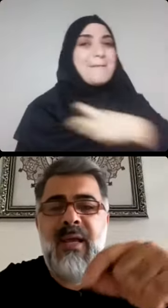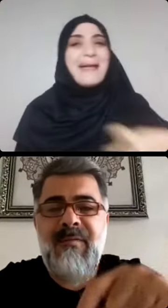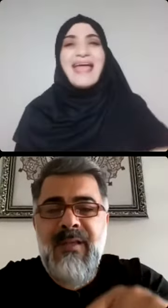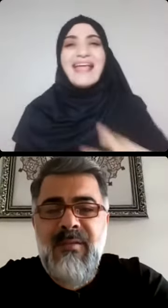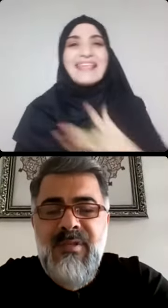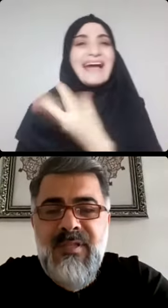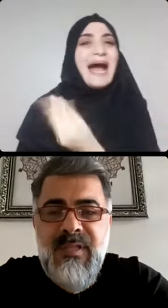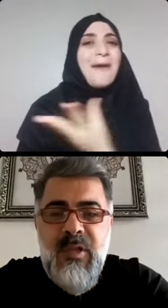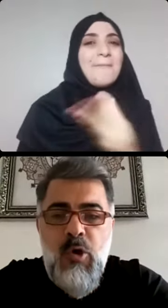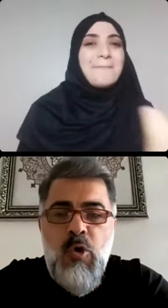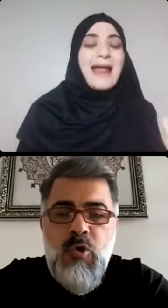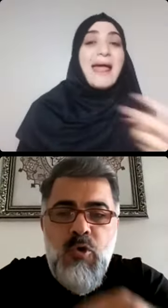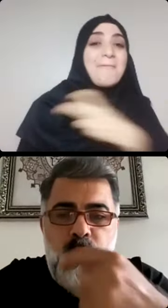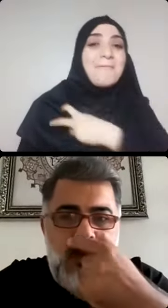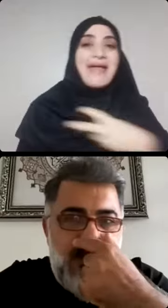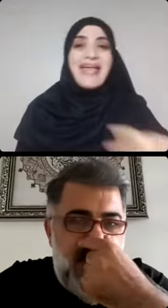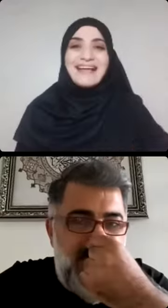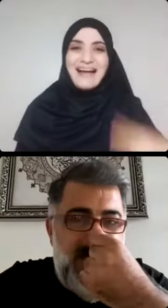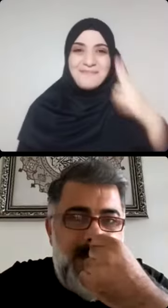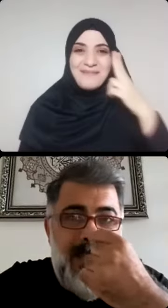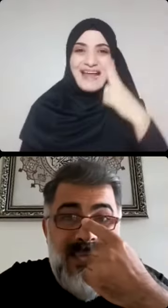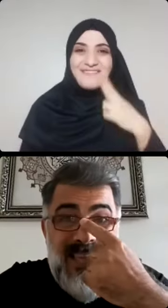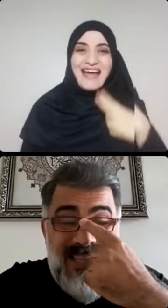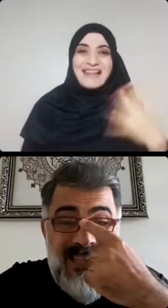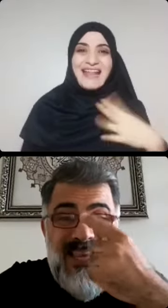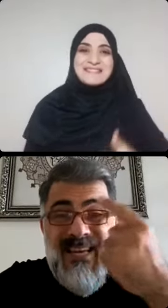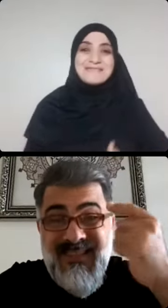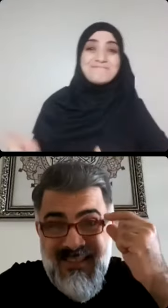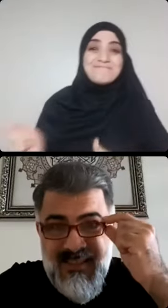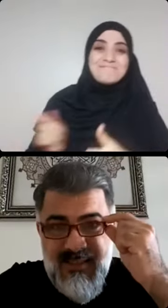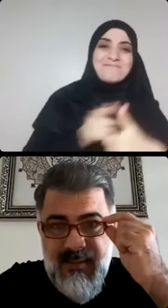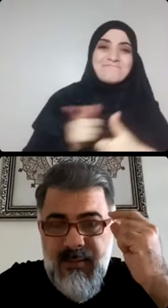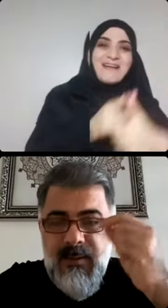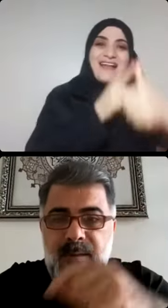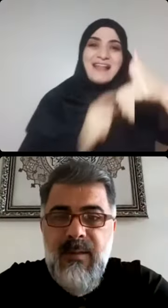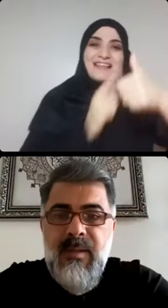Peygamber Efendimizin öncülüğünde bir araya geldiği yerdir.